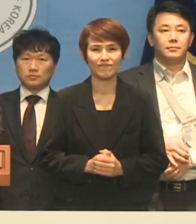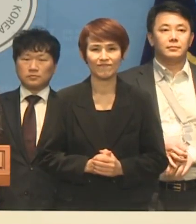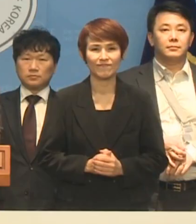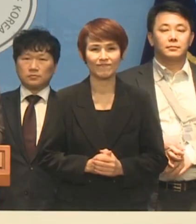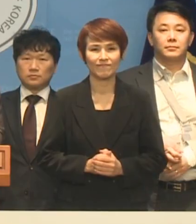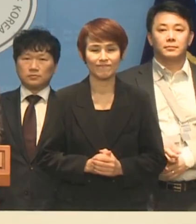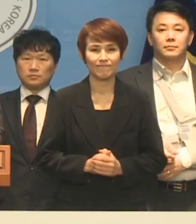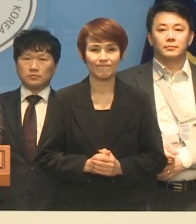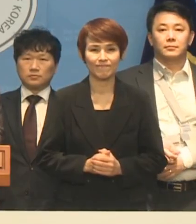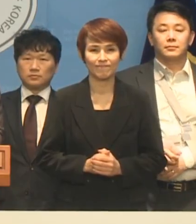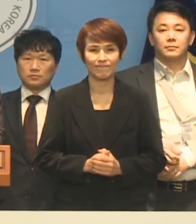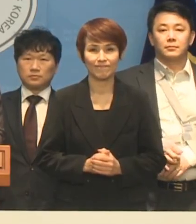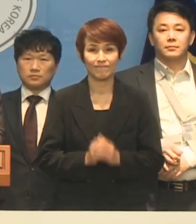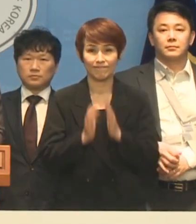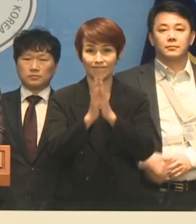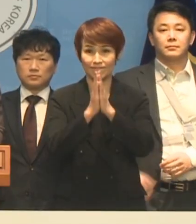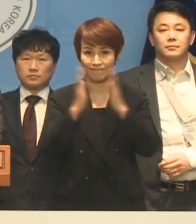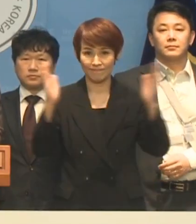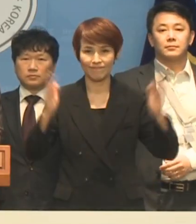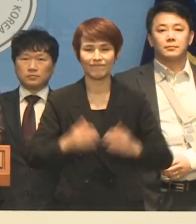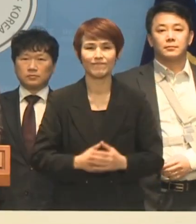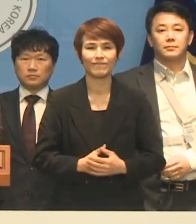네, 기자회견 시작하겠습니다.